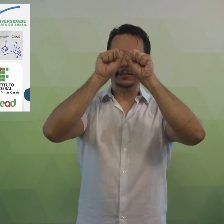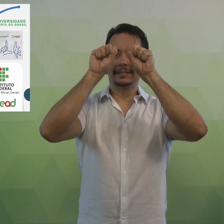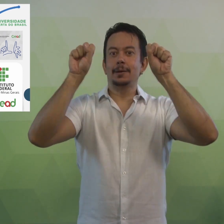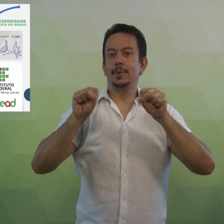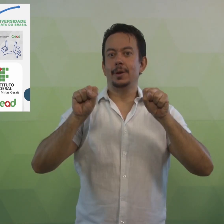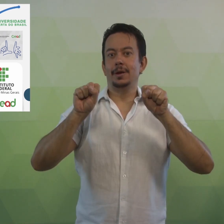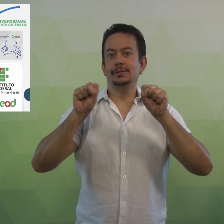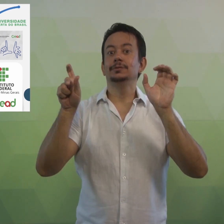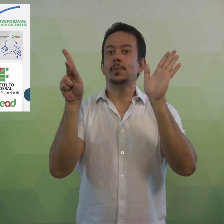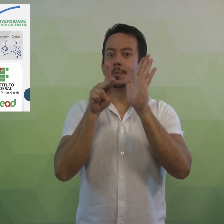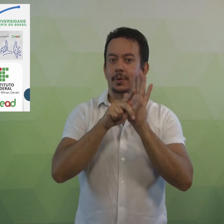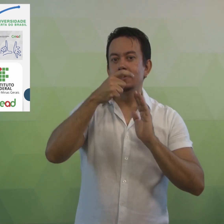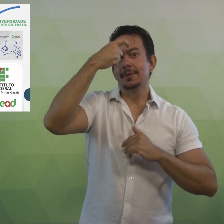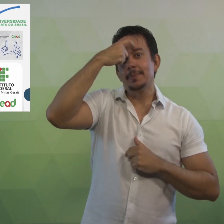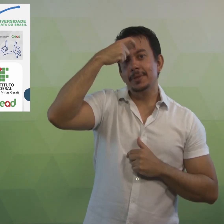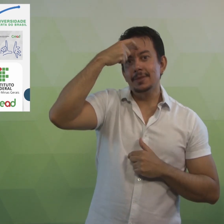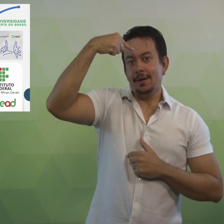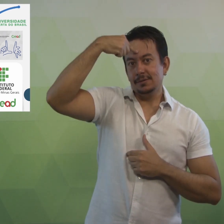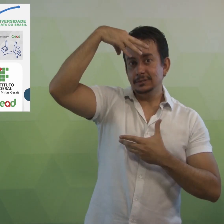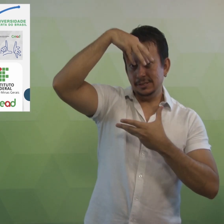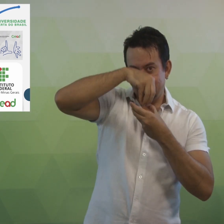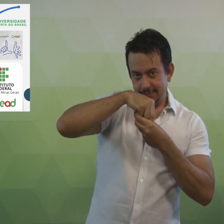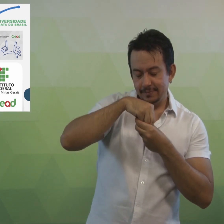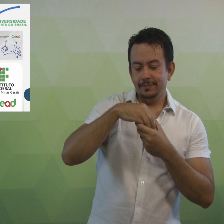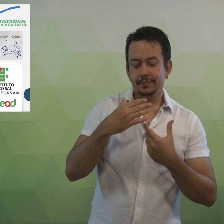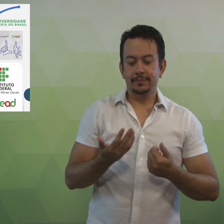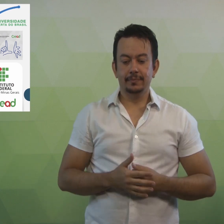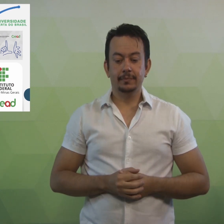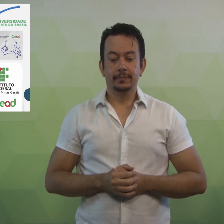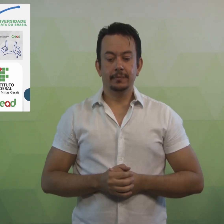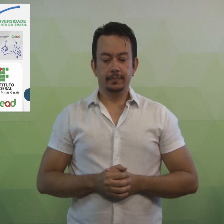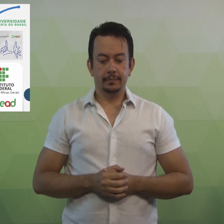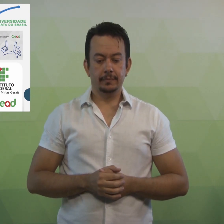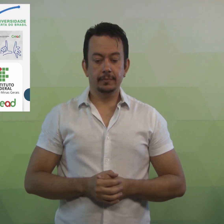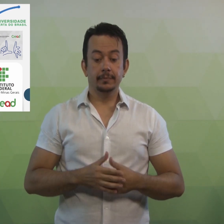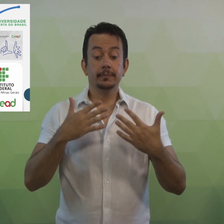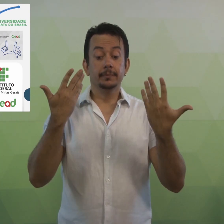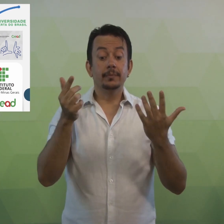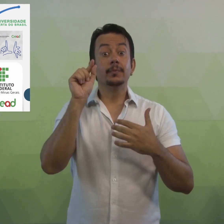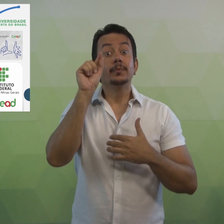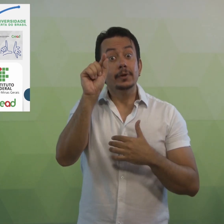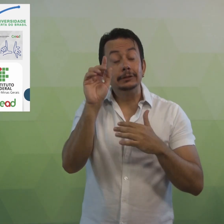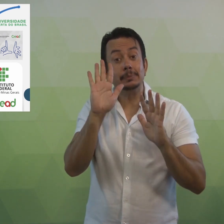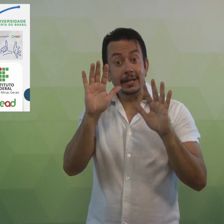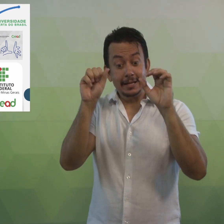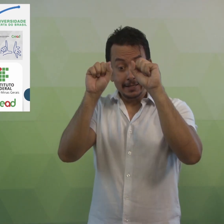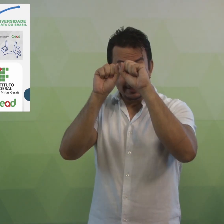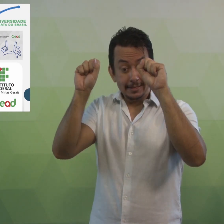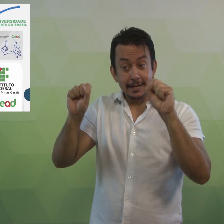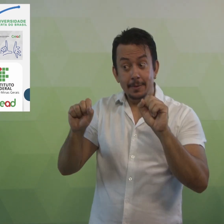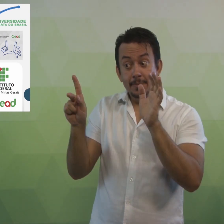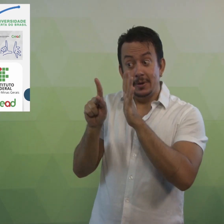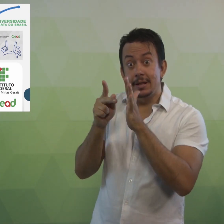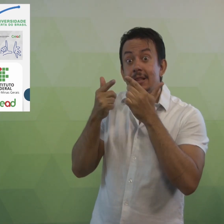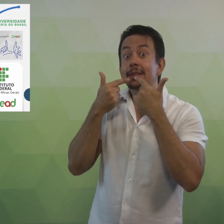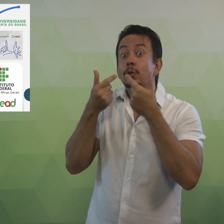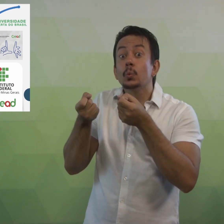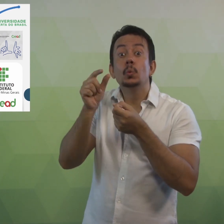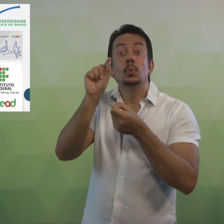e vamos aprendendo, e o nosso sistema de aprendizado vai ocorrendo, ele vai sendo desenvolvido. E